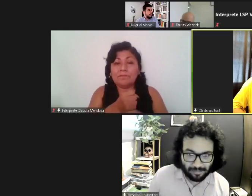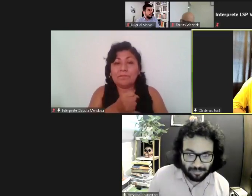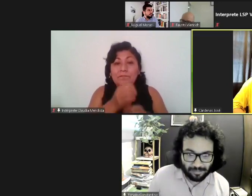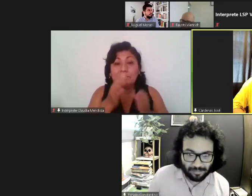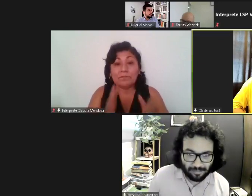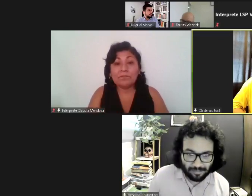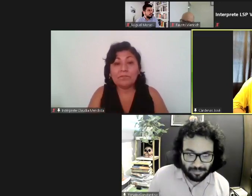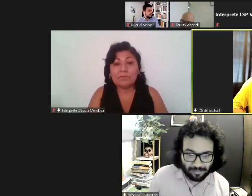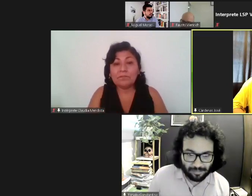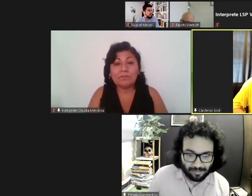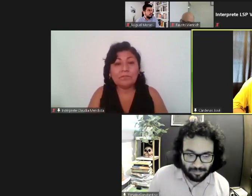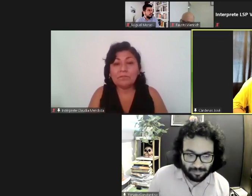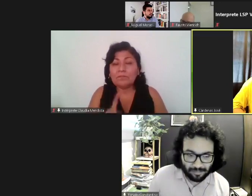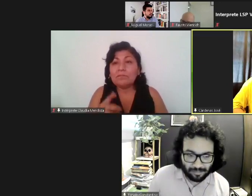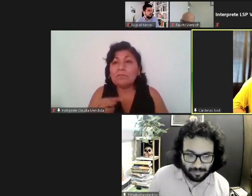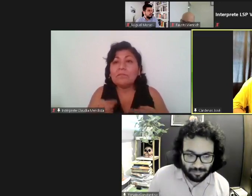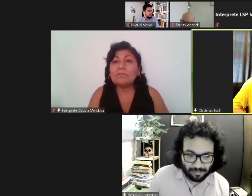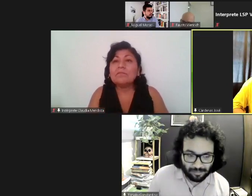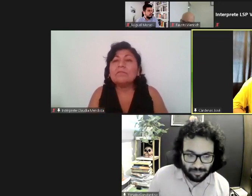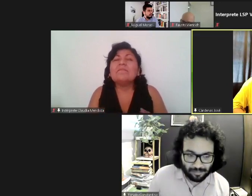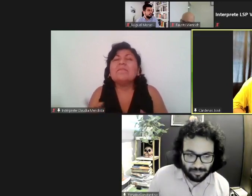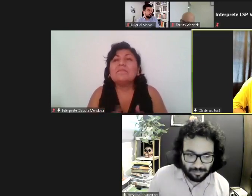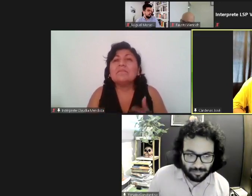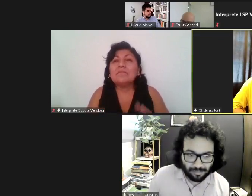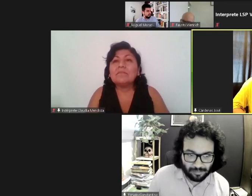que hacer? ¿Existe alguna excepción?